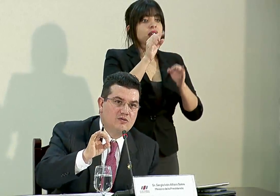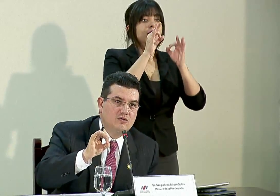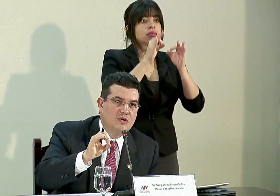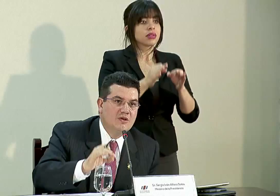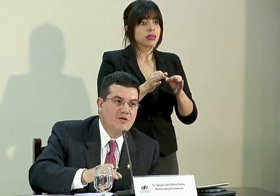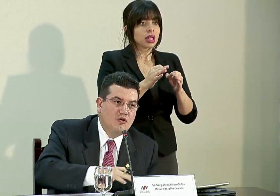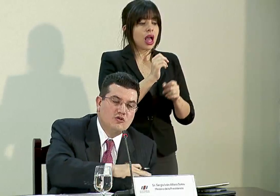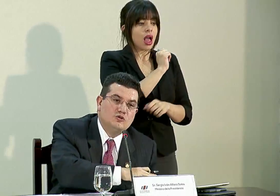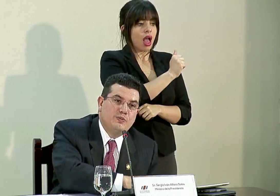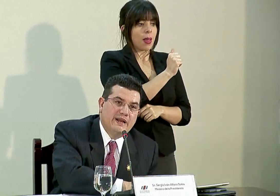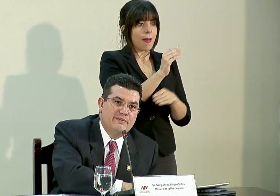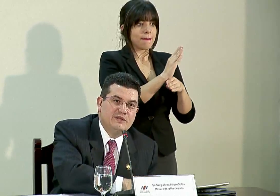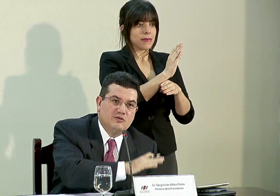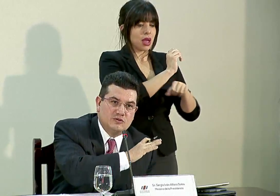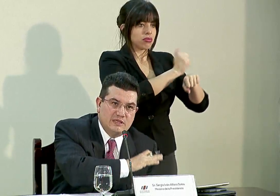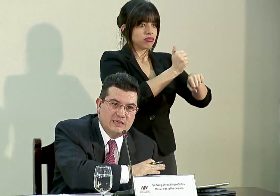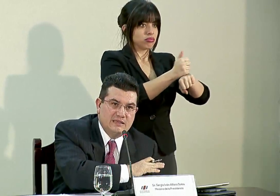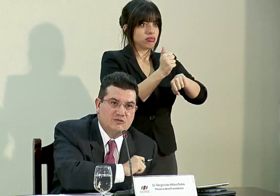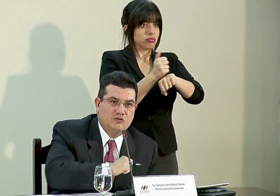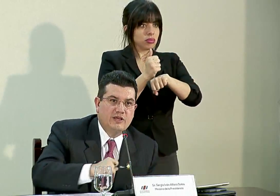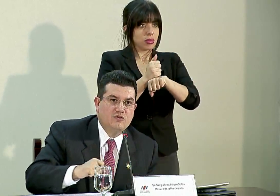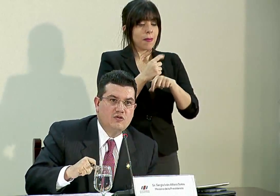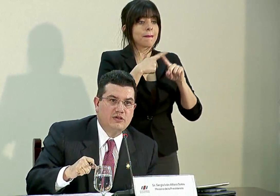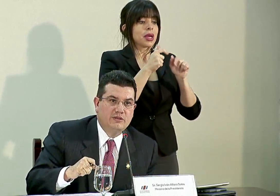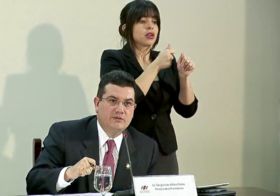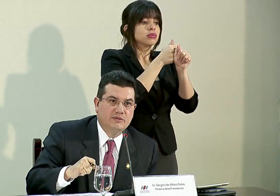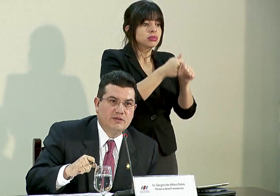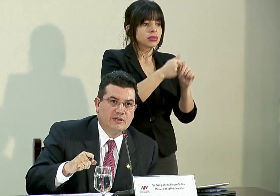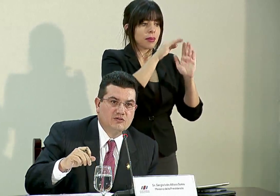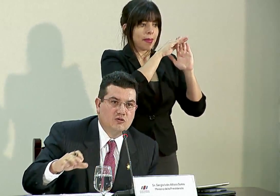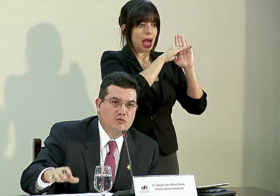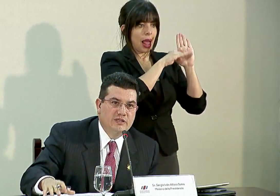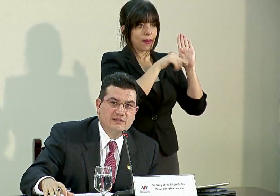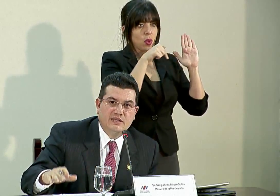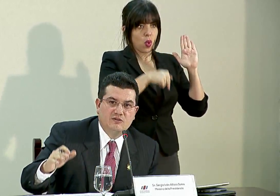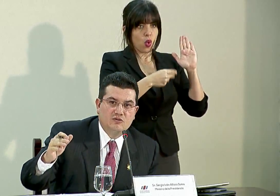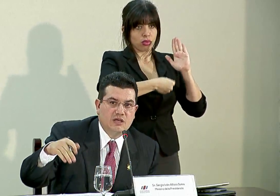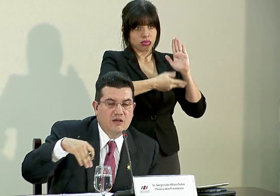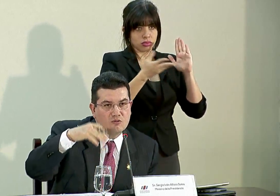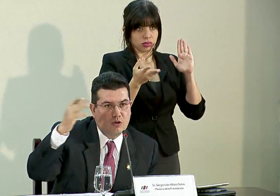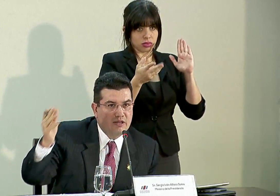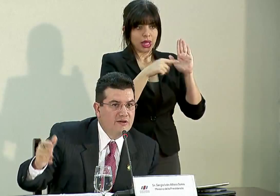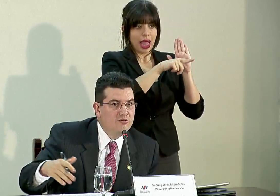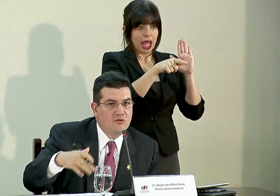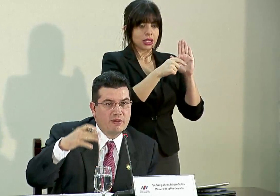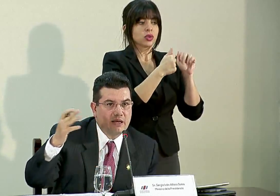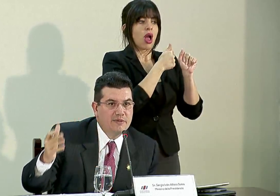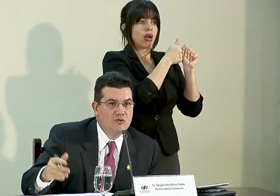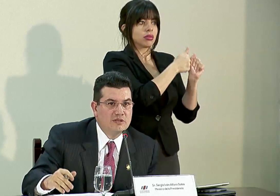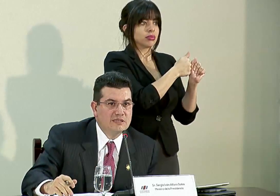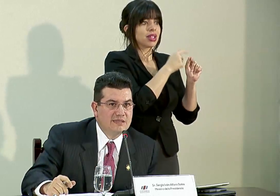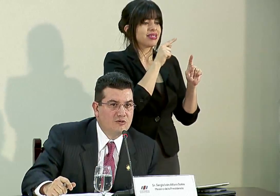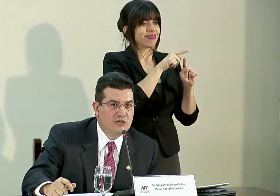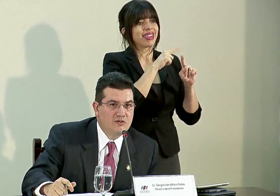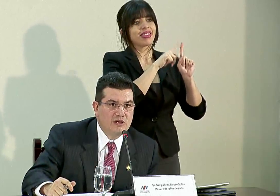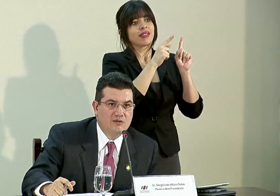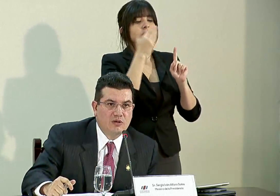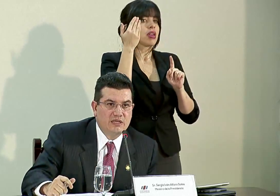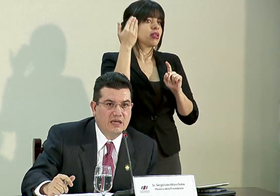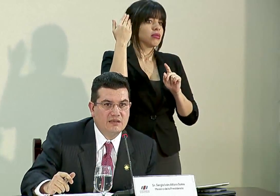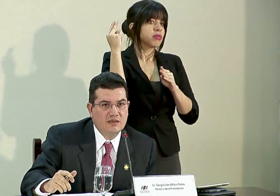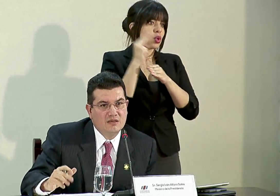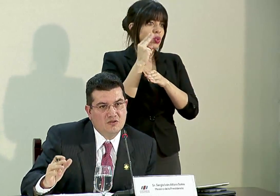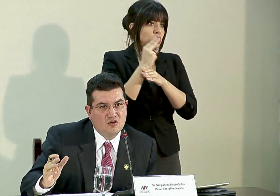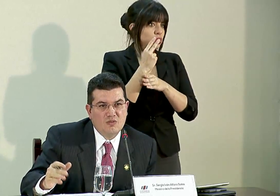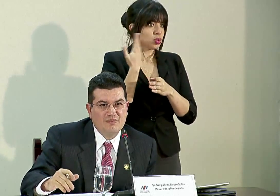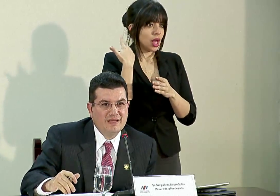banco con los parámetros que se discutieron hoy que son muy distintos a cualquier otro parámetro que se está usando en